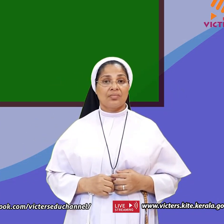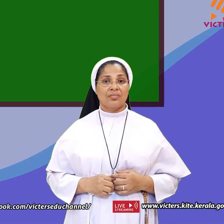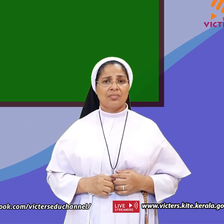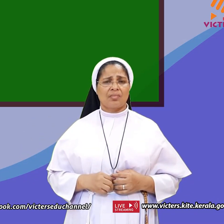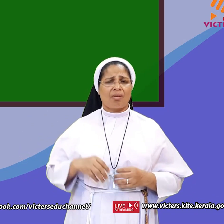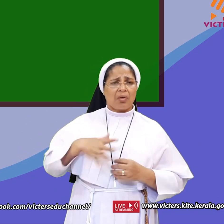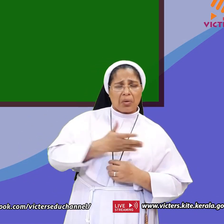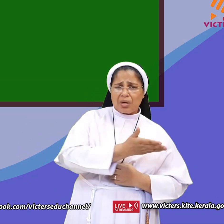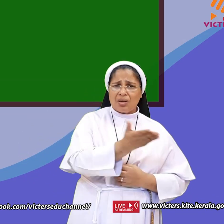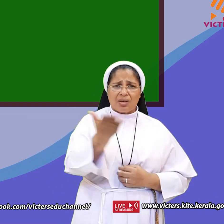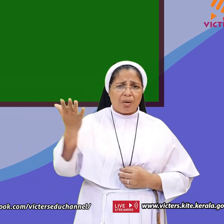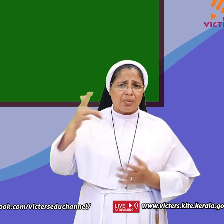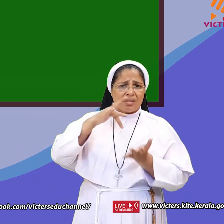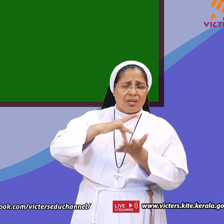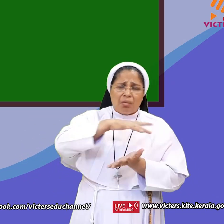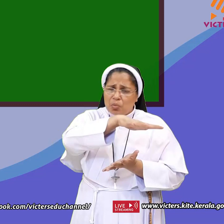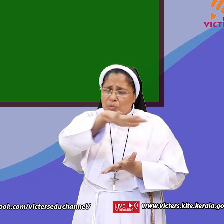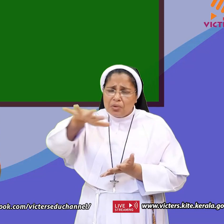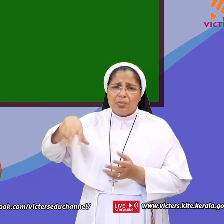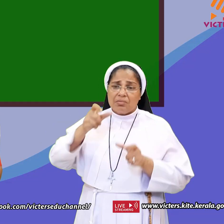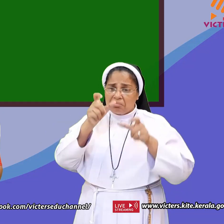പാഴുതറ മുഴുവൻ അറിഞ്ഞു.